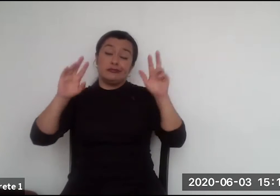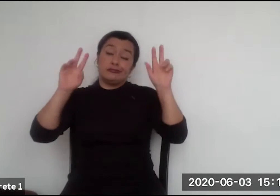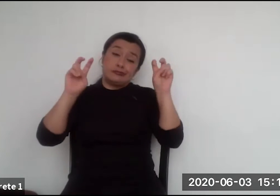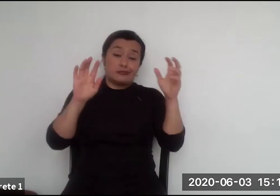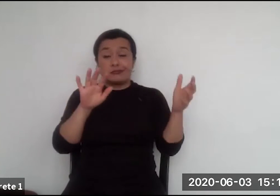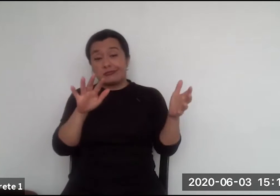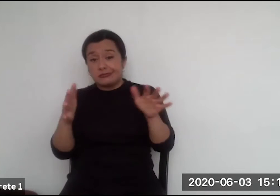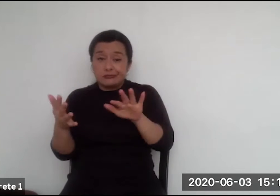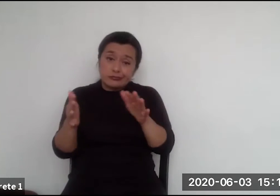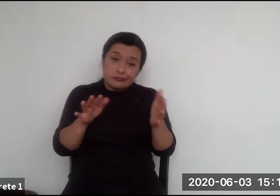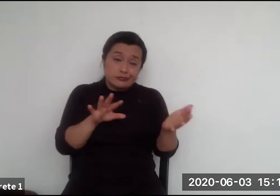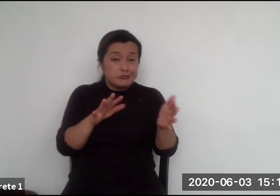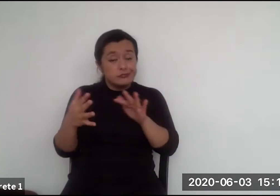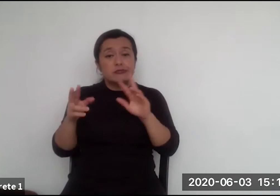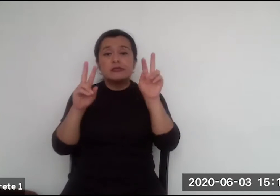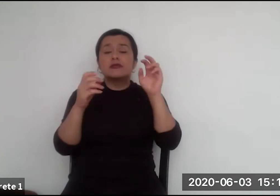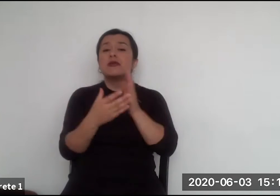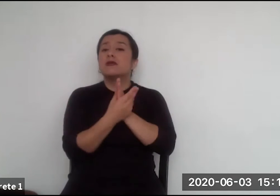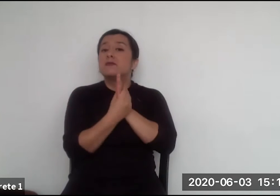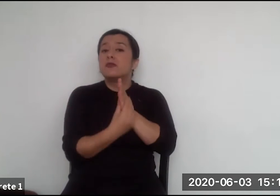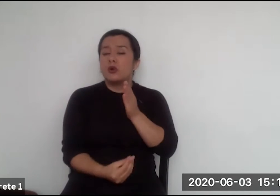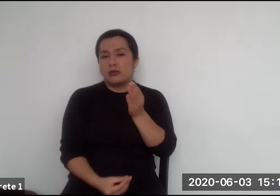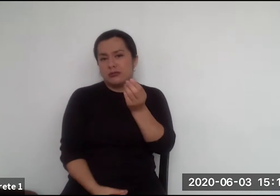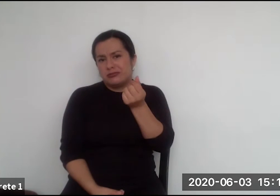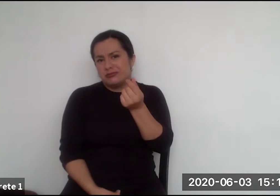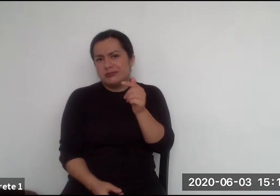más o menos en datos de pobreza,